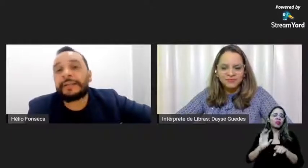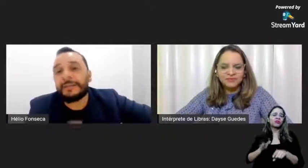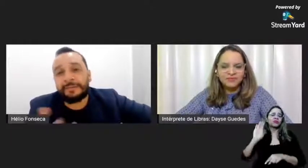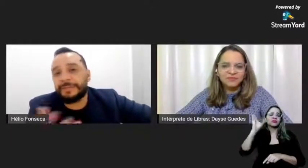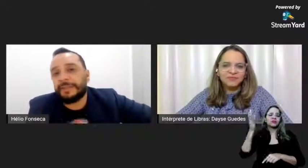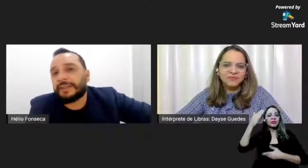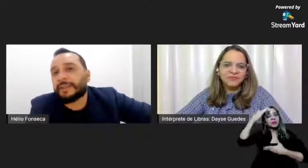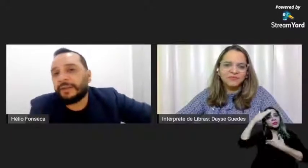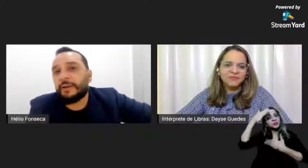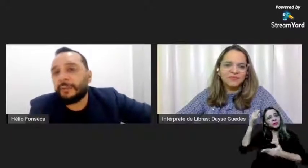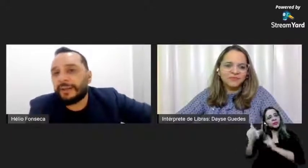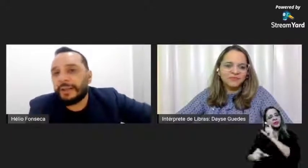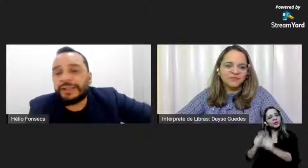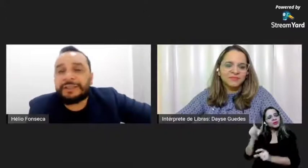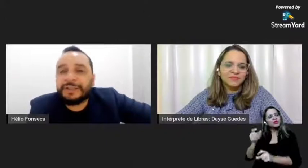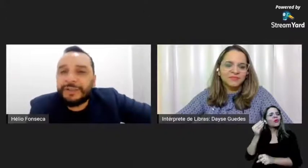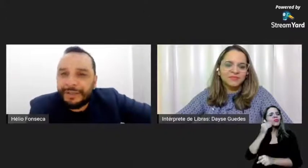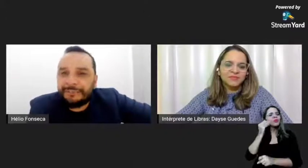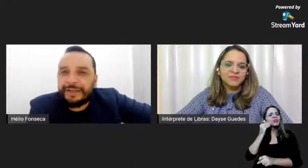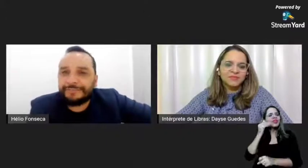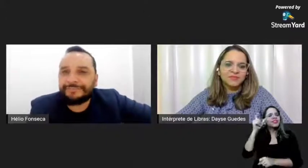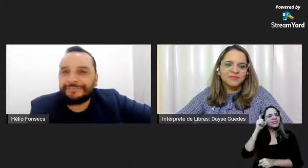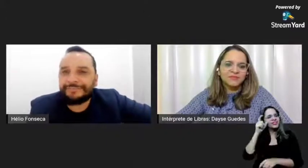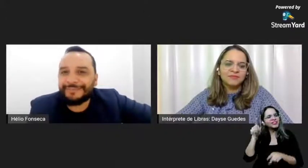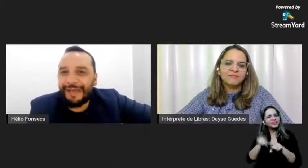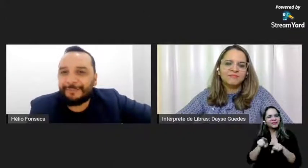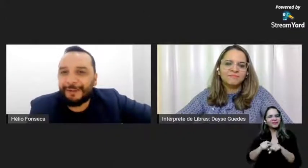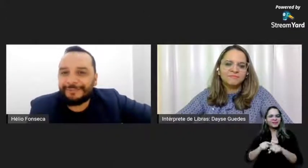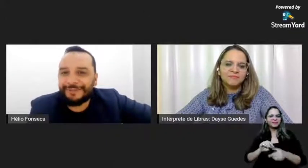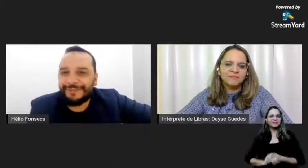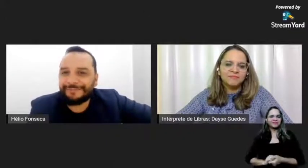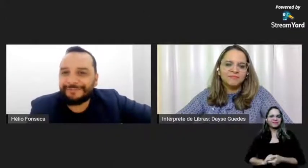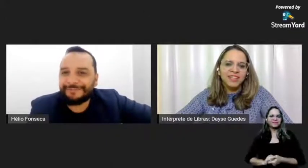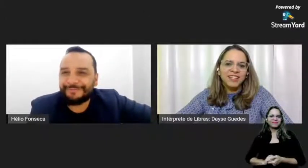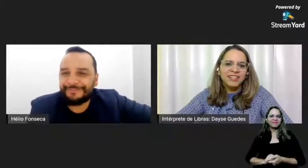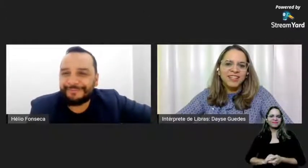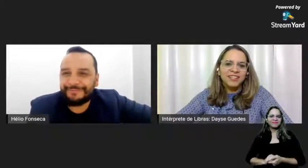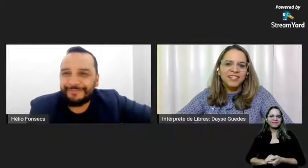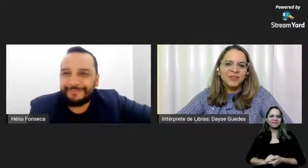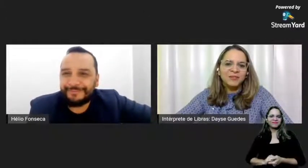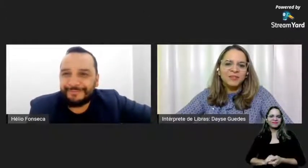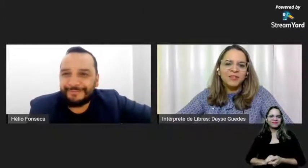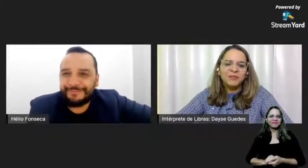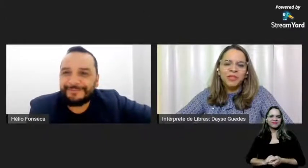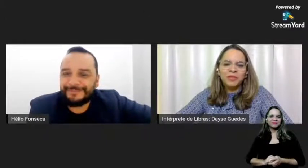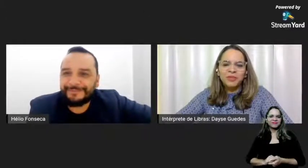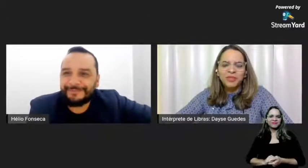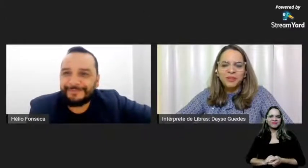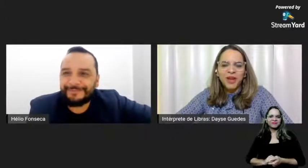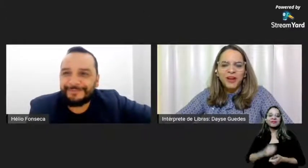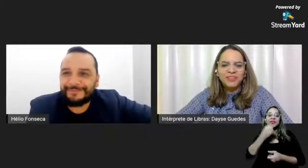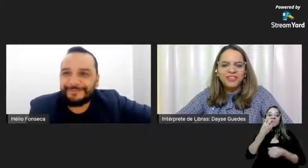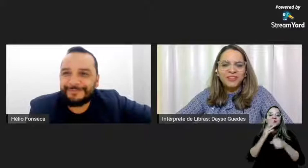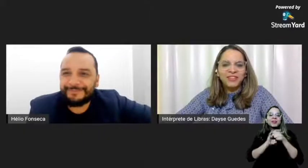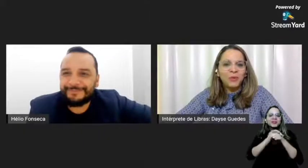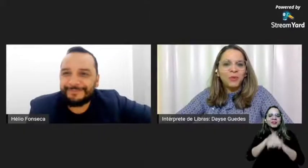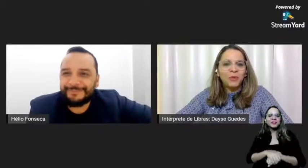eu agradeço as pessoas que tiveram a oportunidade de assistir também, tá bom? É isso aí, então. Boa noite,